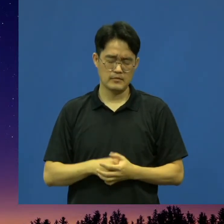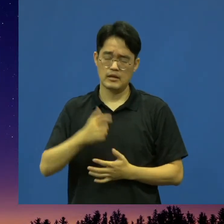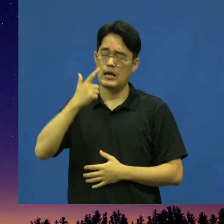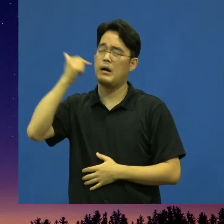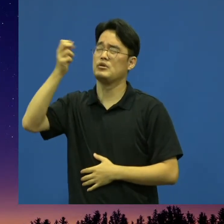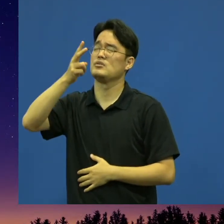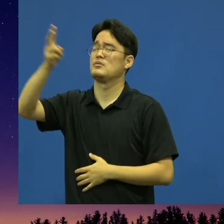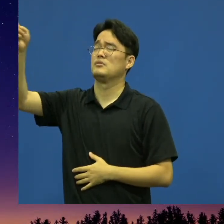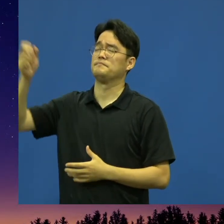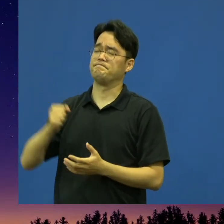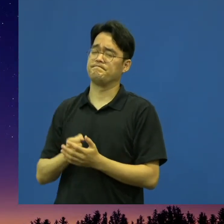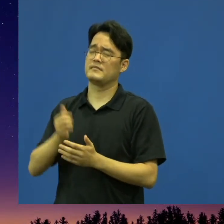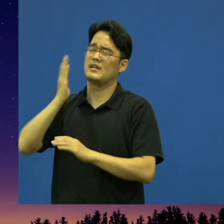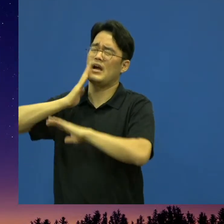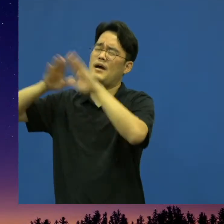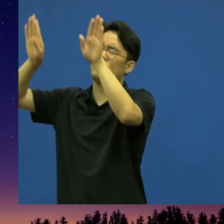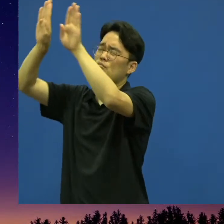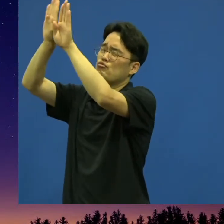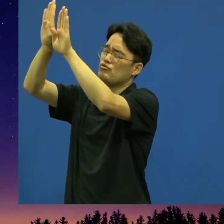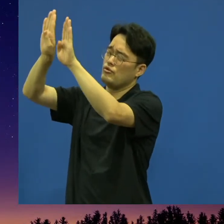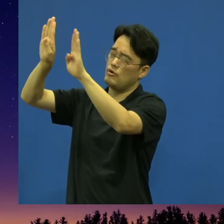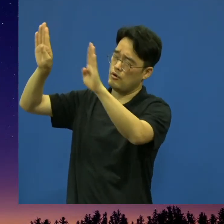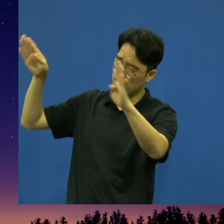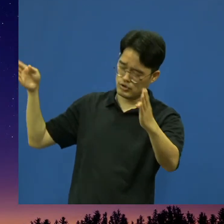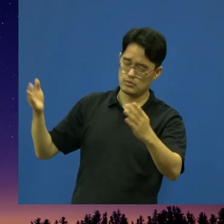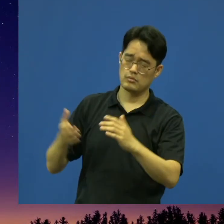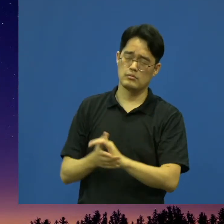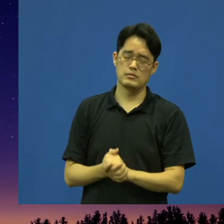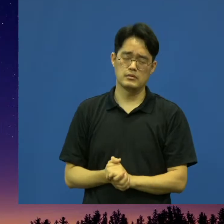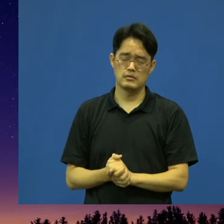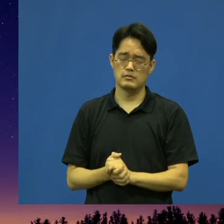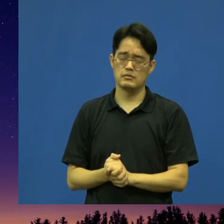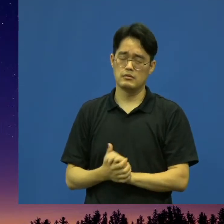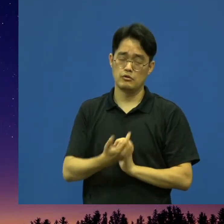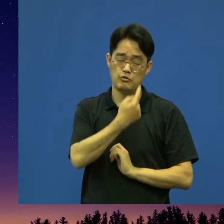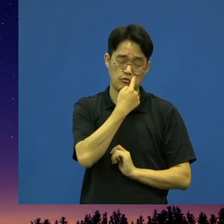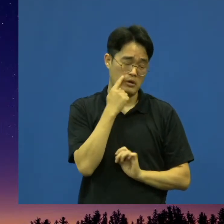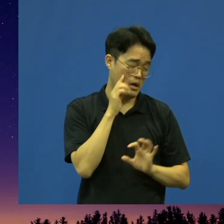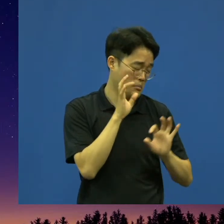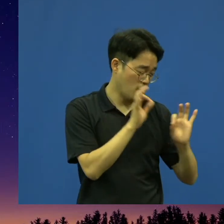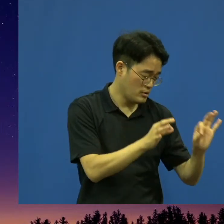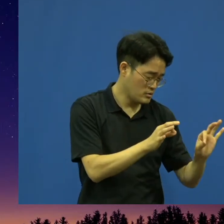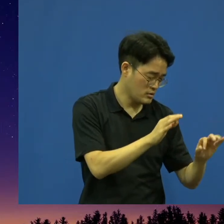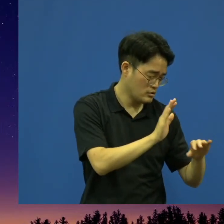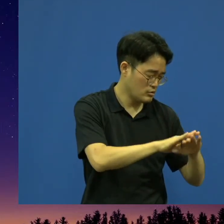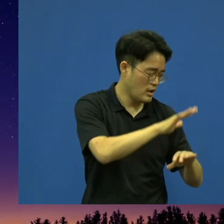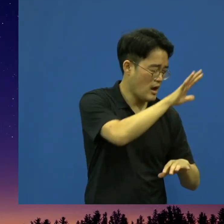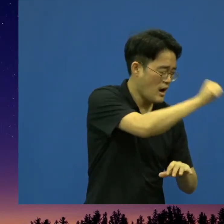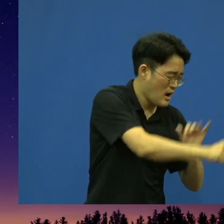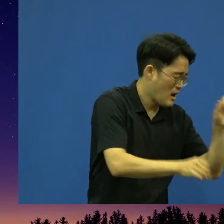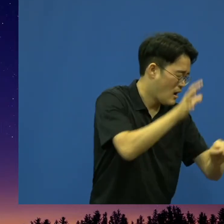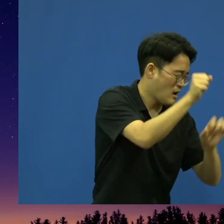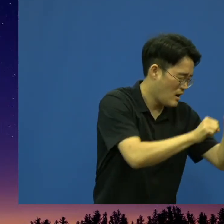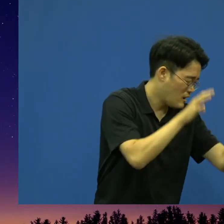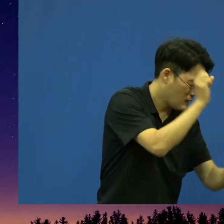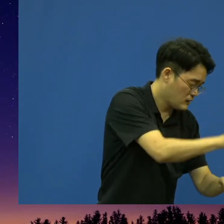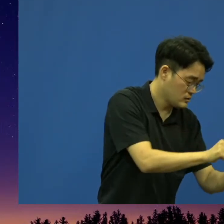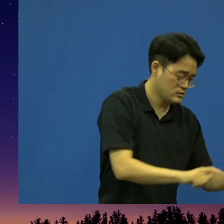아버지여, 하늘 문을 열어주시고 눈에 보이는 것, 손에 만져지는 것만 붙들고 살려고